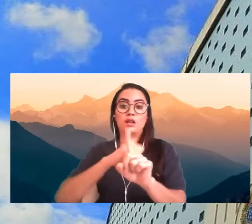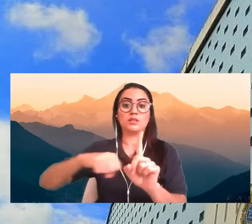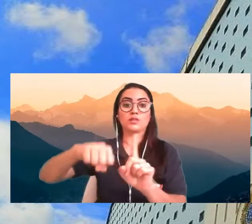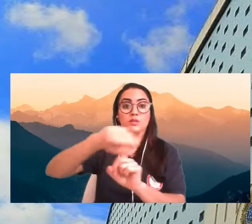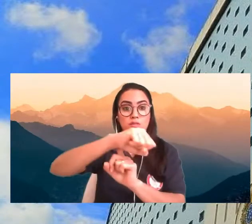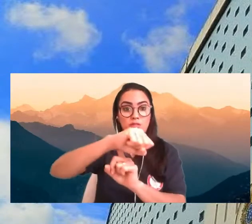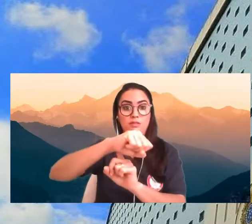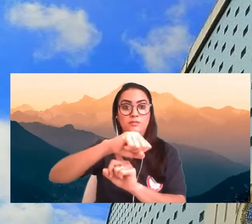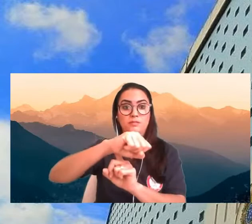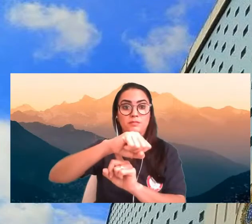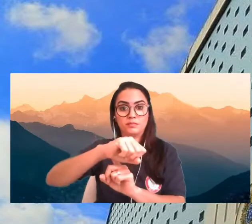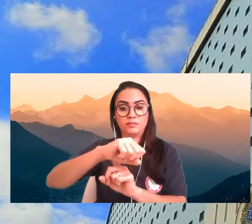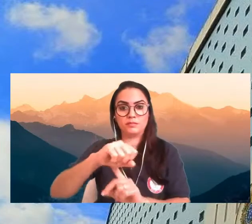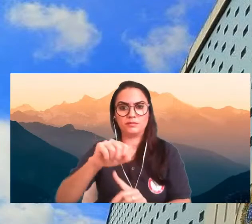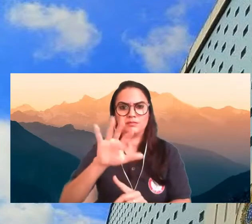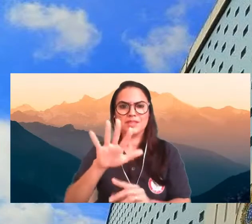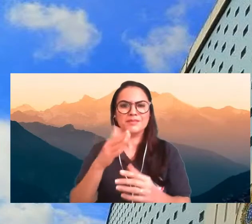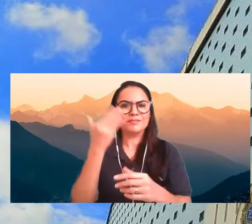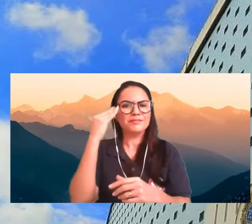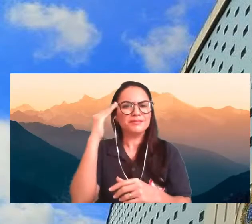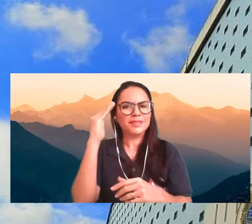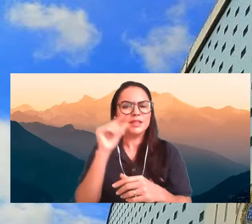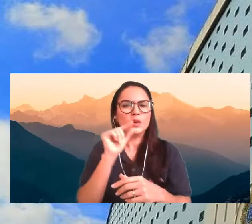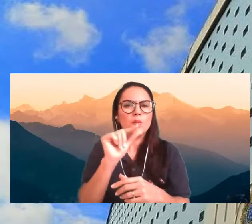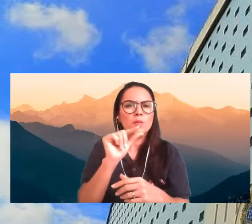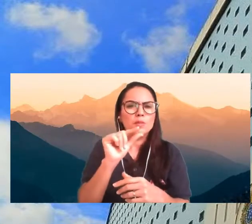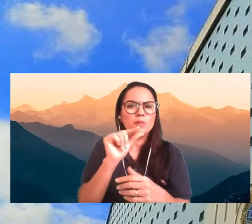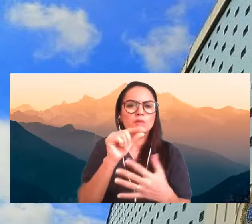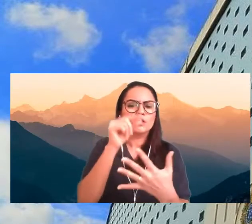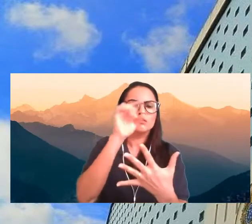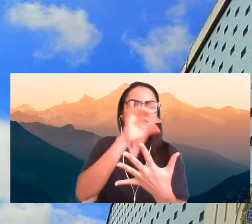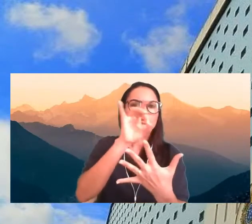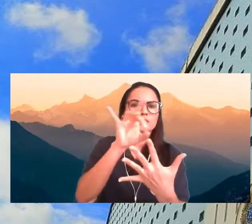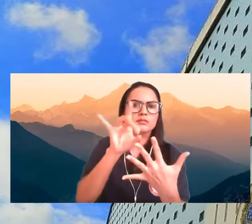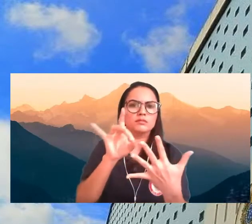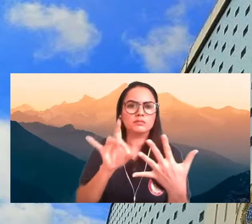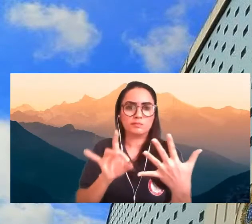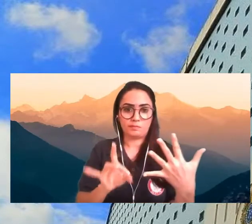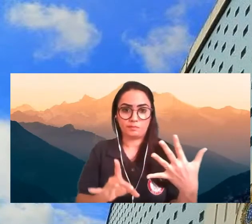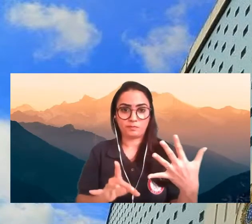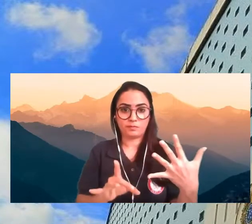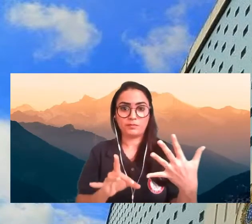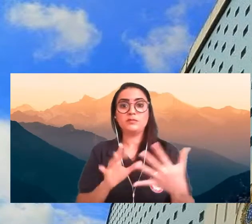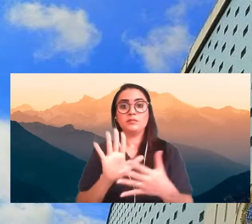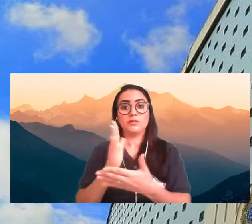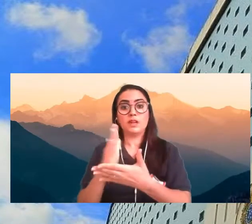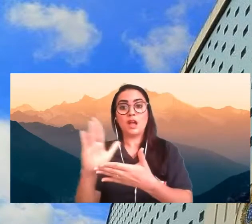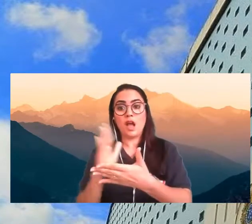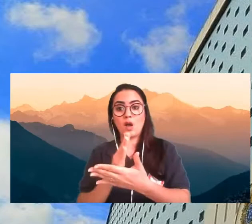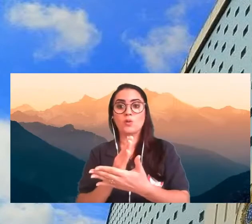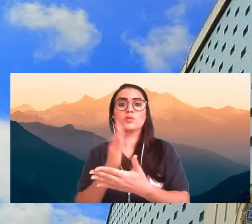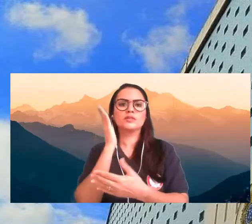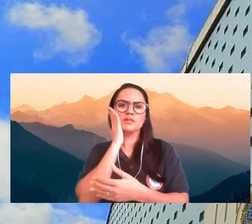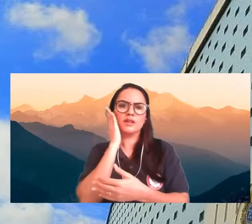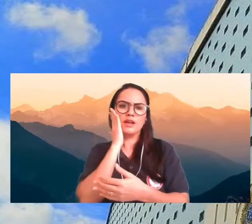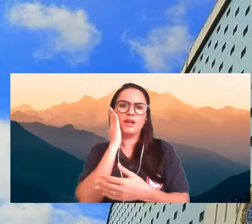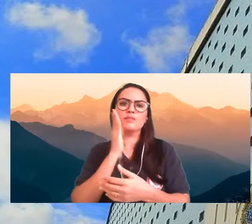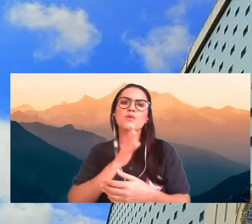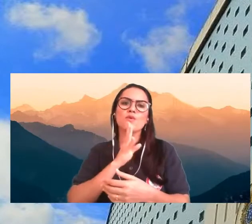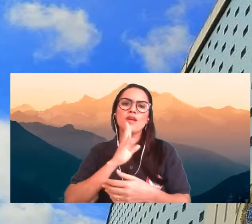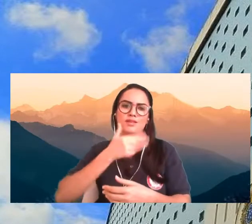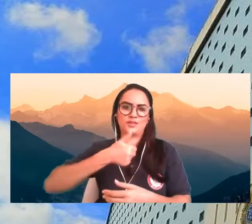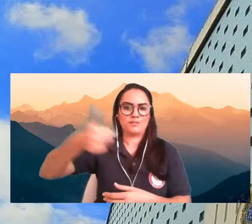alguma dessas coisas, porque outros senhores sabem melhor ou podem pensar e desenvolver melhor do que eu.